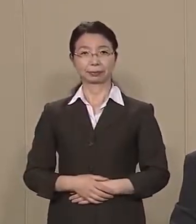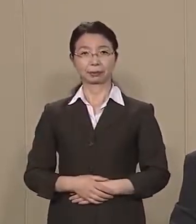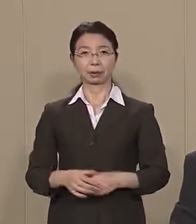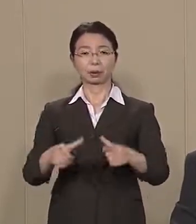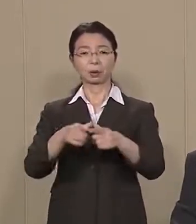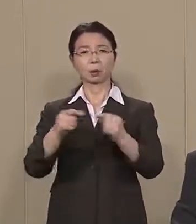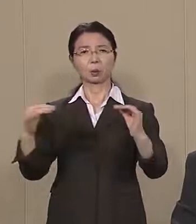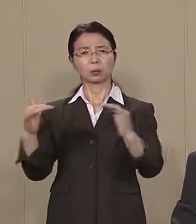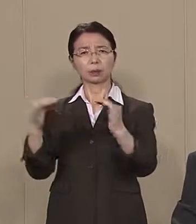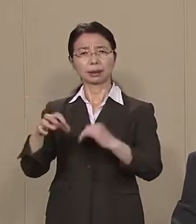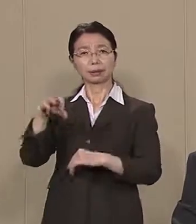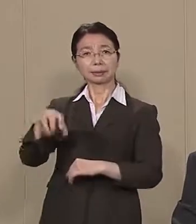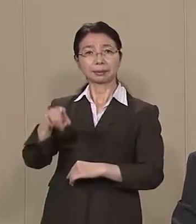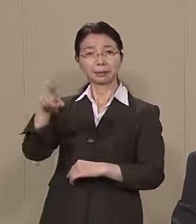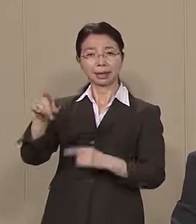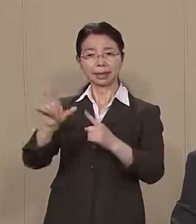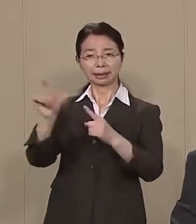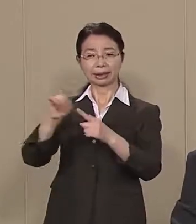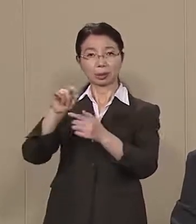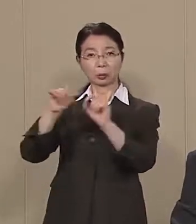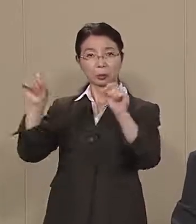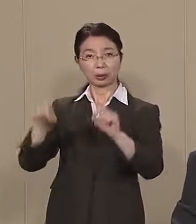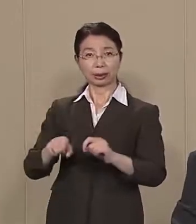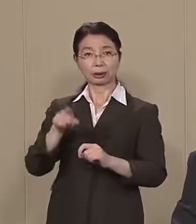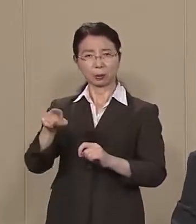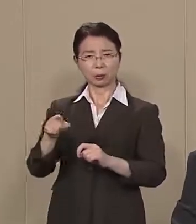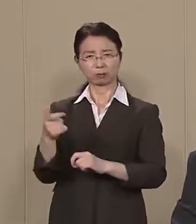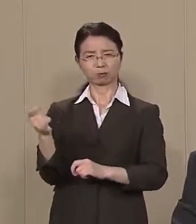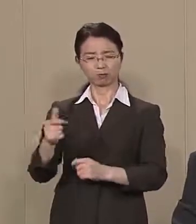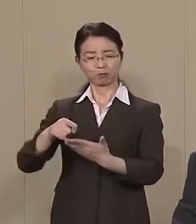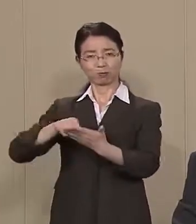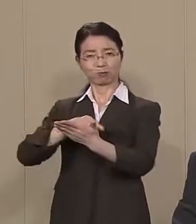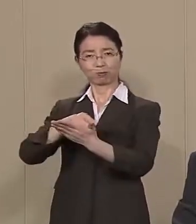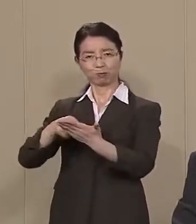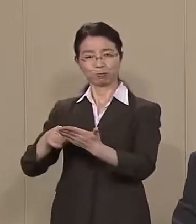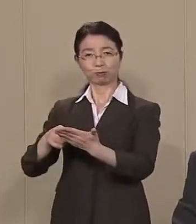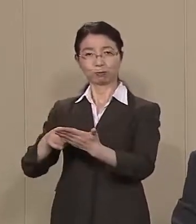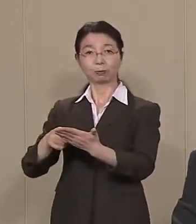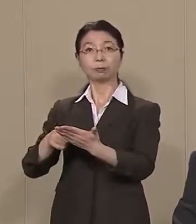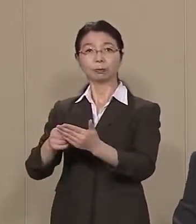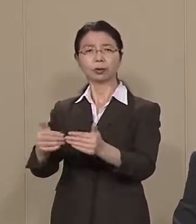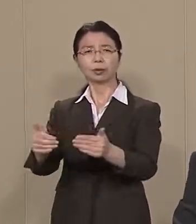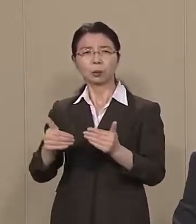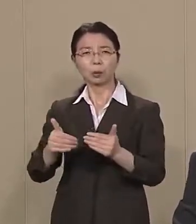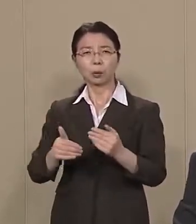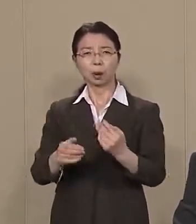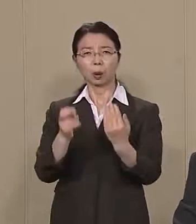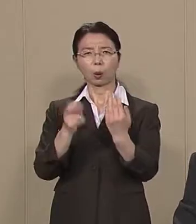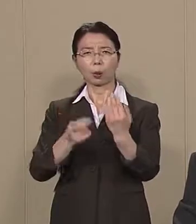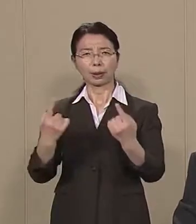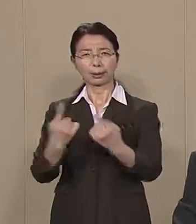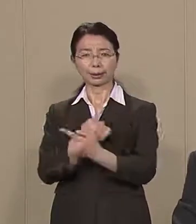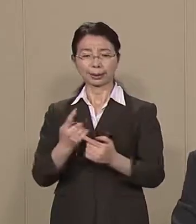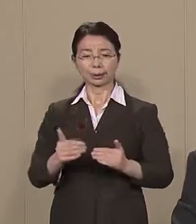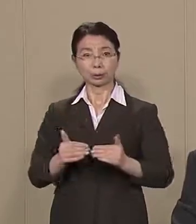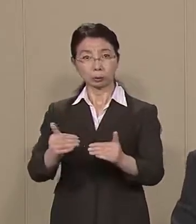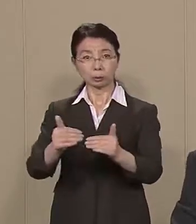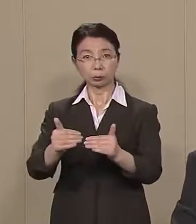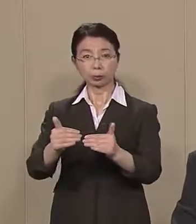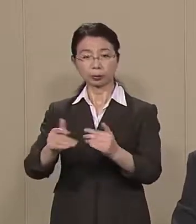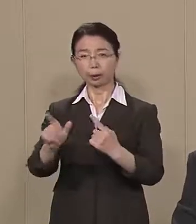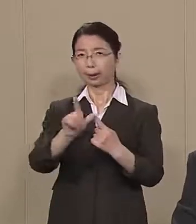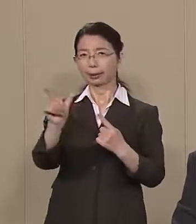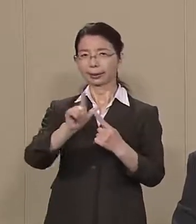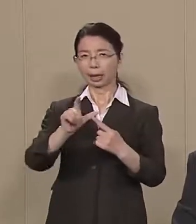国会にてnhk 問題を断固として解決すべく法令の改正を進め